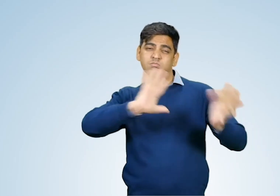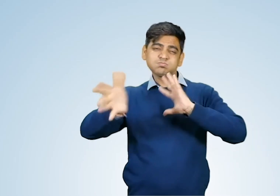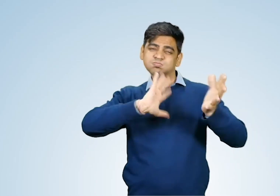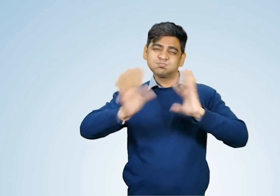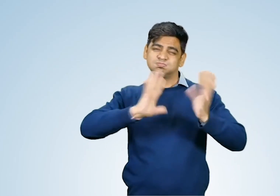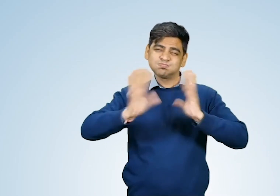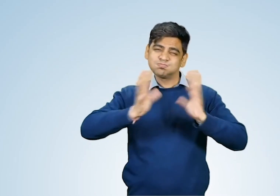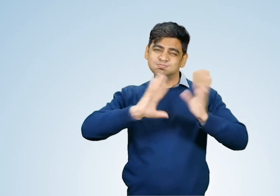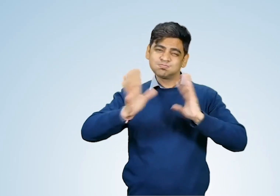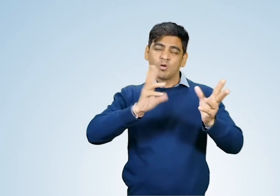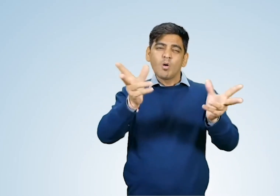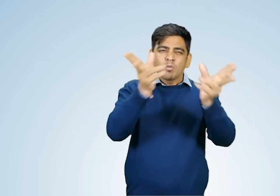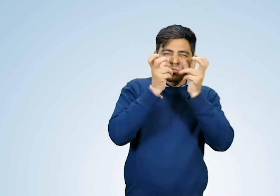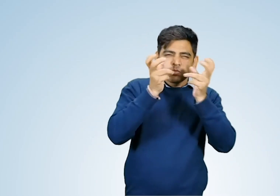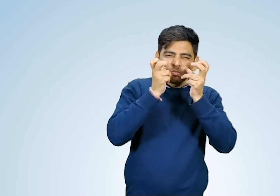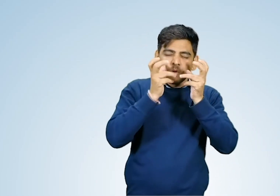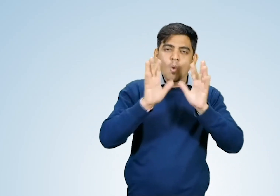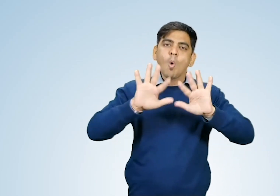में परिपक्व होना चाहिए।